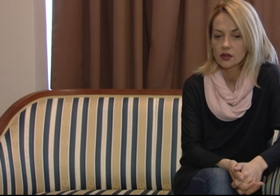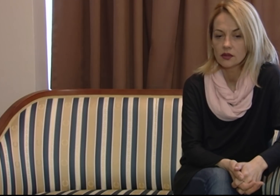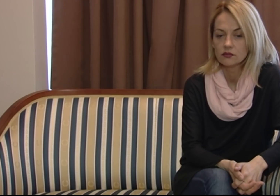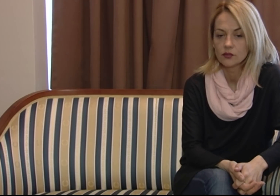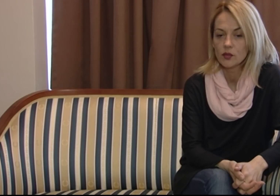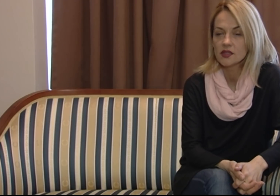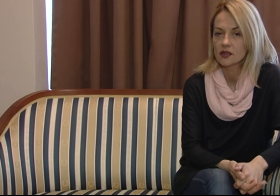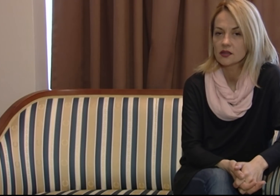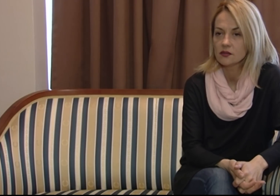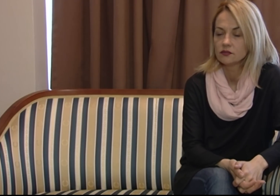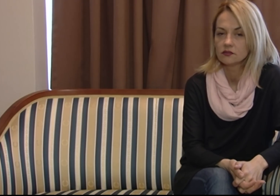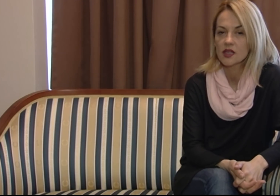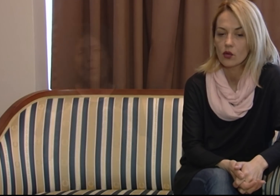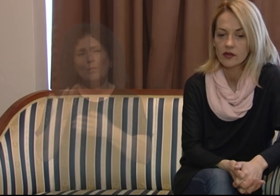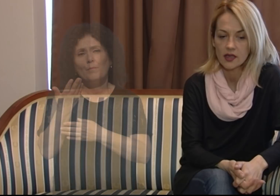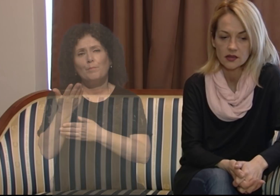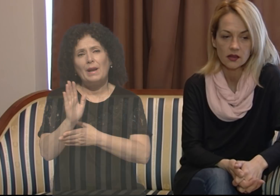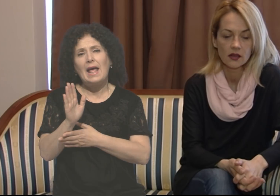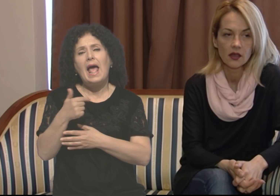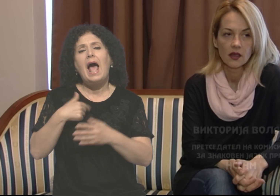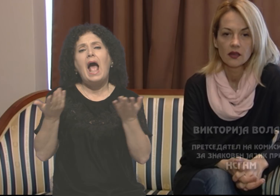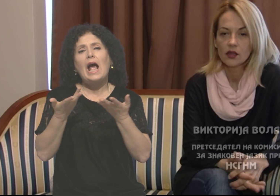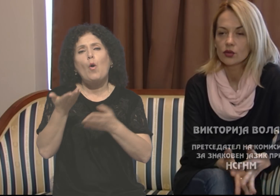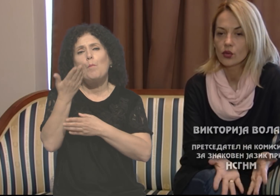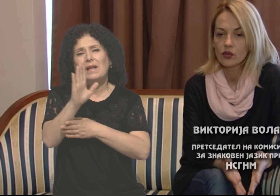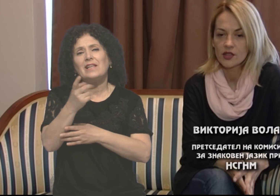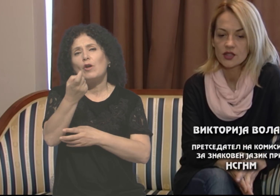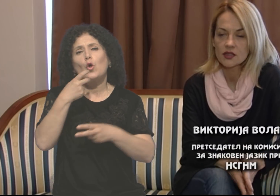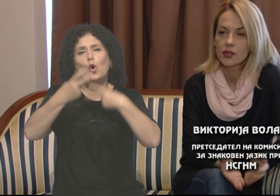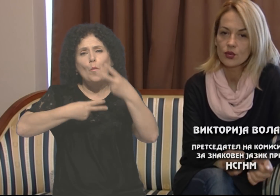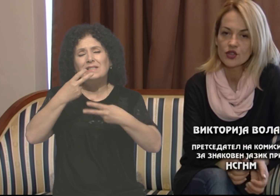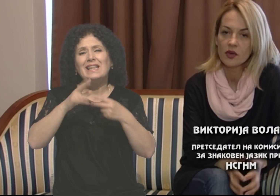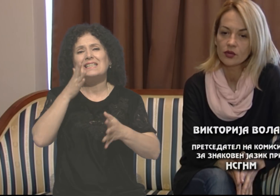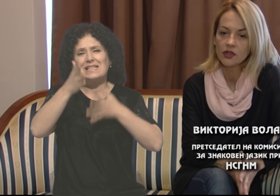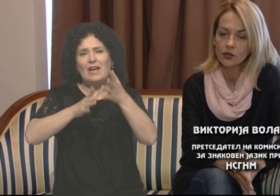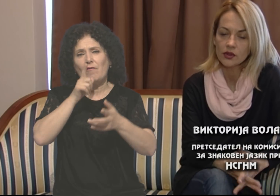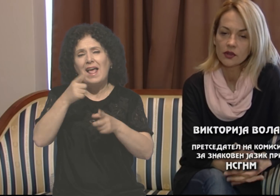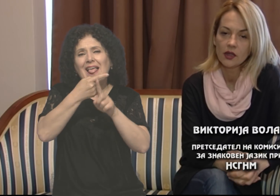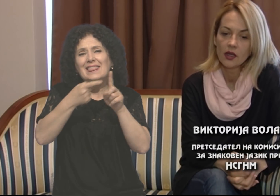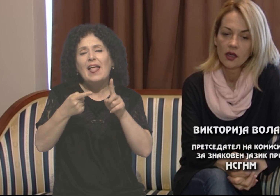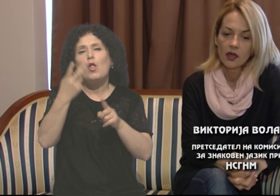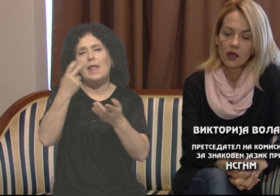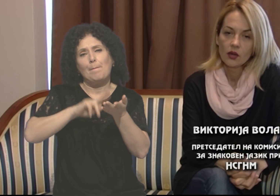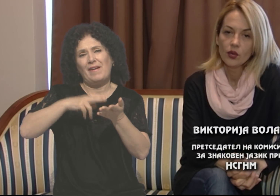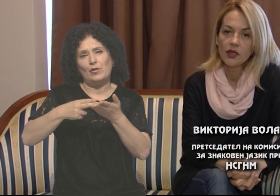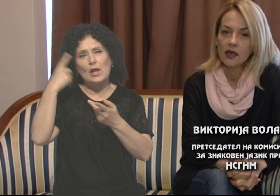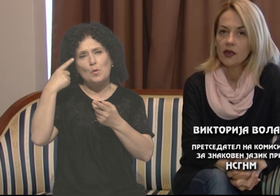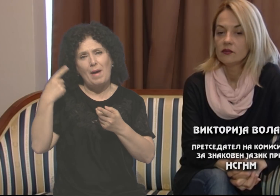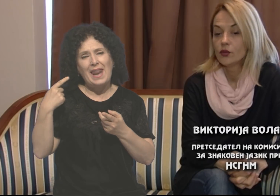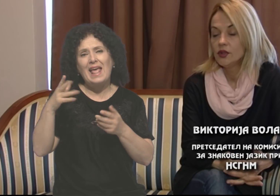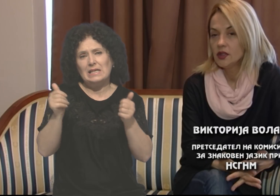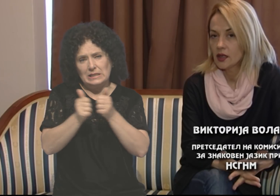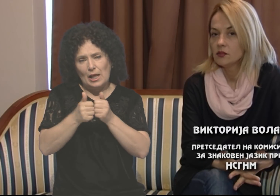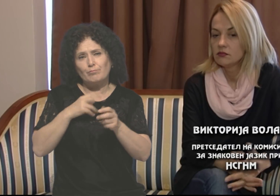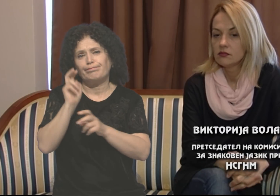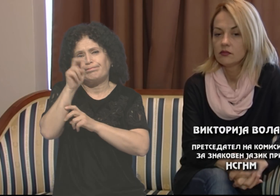од Комисијата за знаковен јазик, дел од толкувачите, се приклучивме во тимот, кој ќе